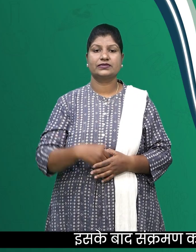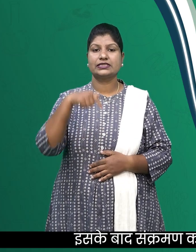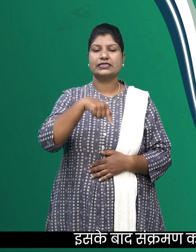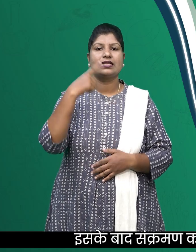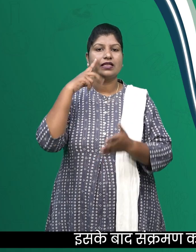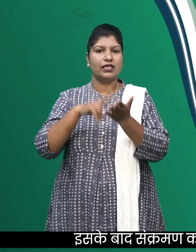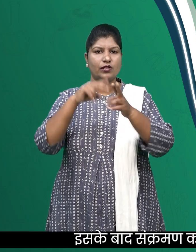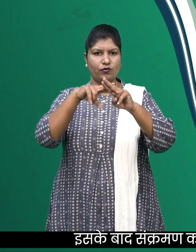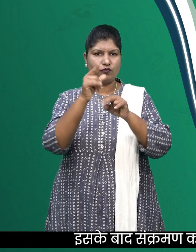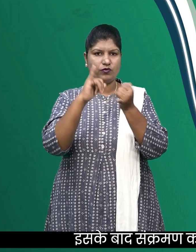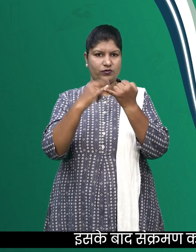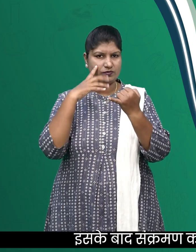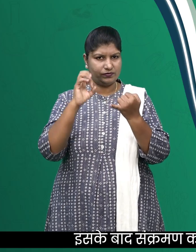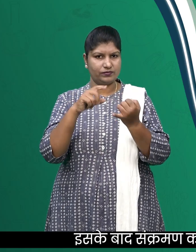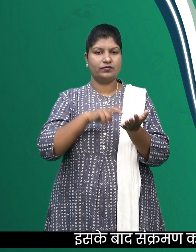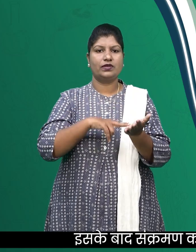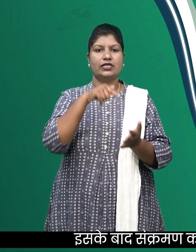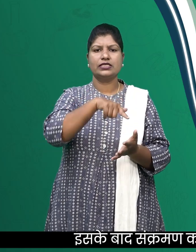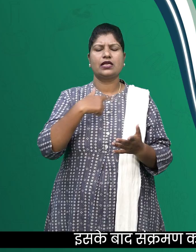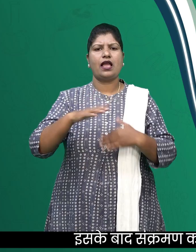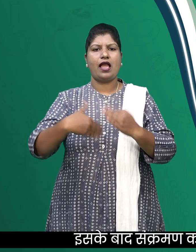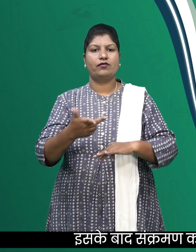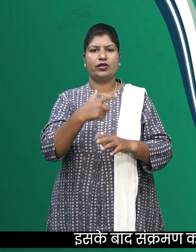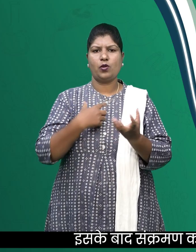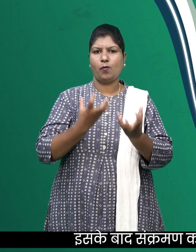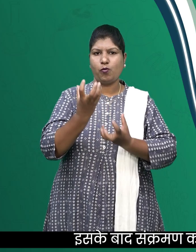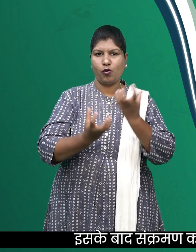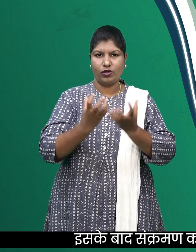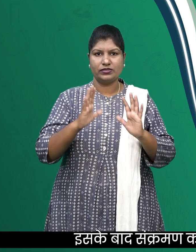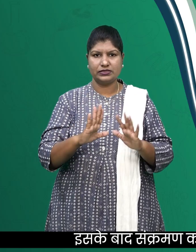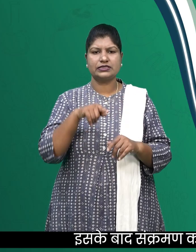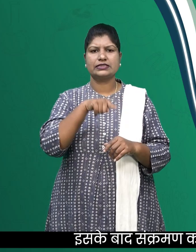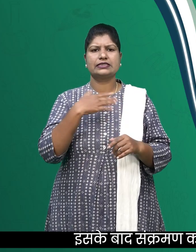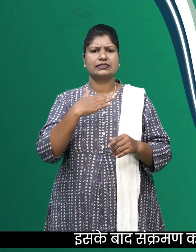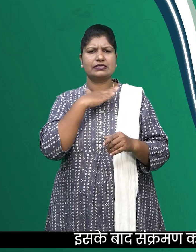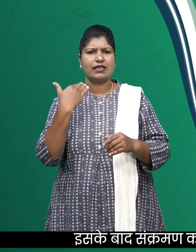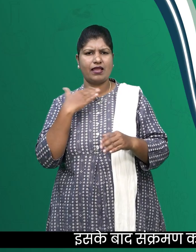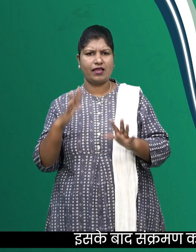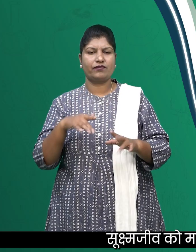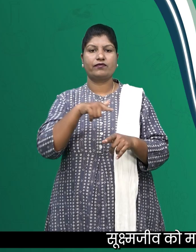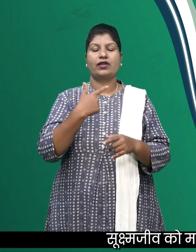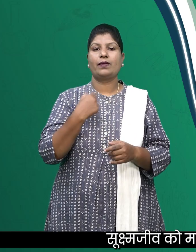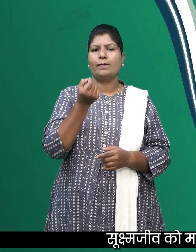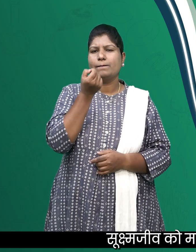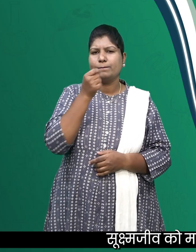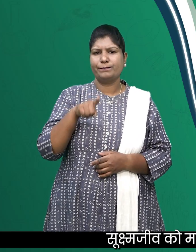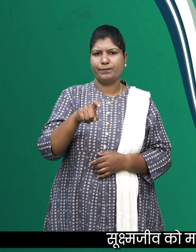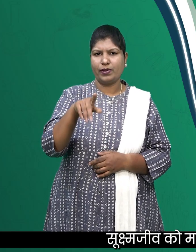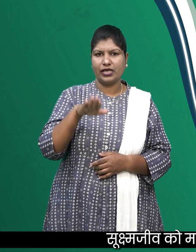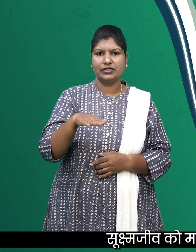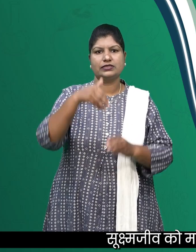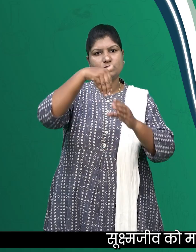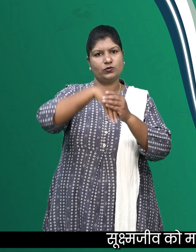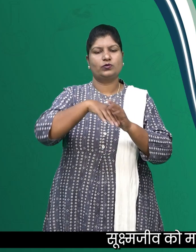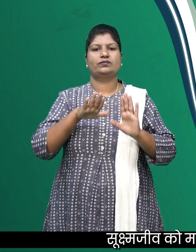इसके बाद संक्रमण को उबाला गया जिससे इसमें मौजूद किसी भी सूक्ष्मजीव को